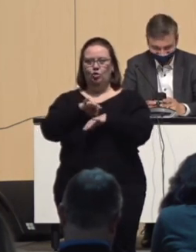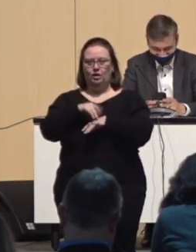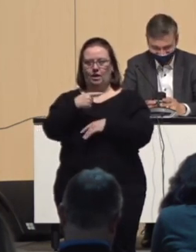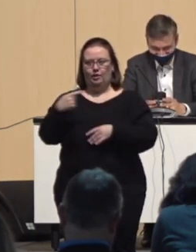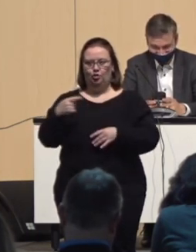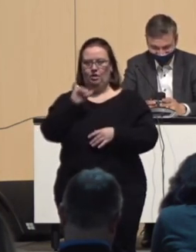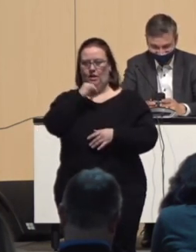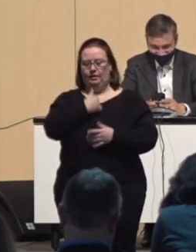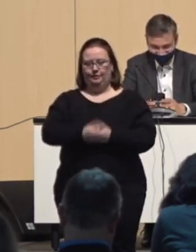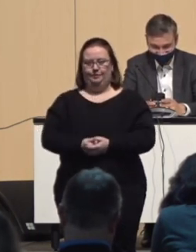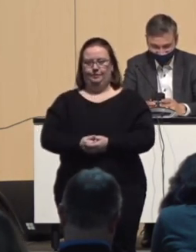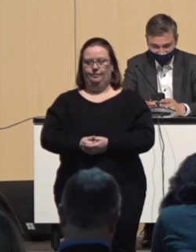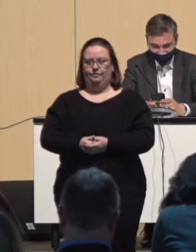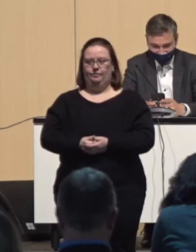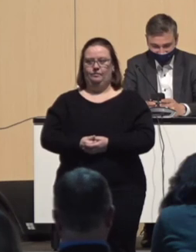Geitsch,